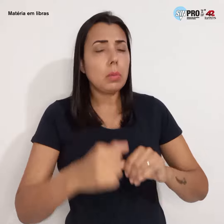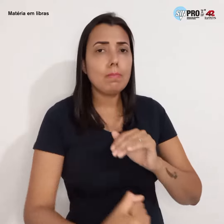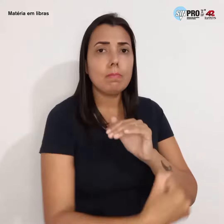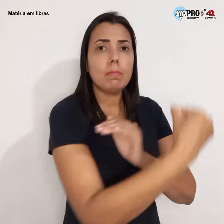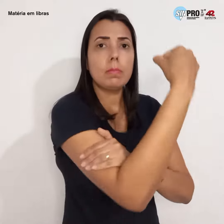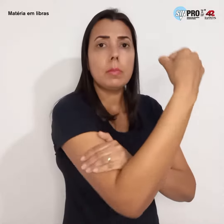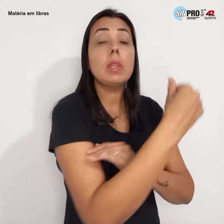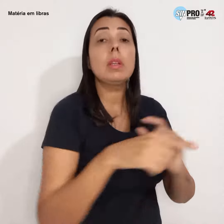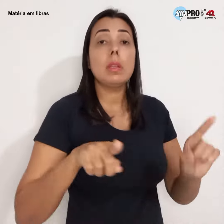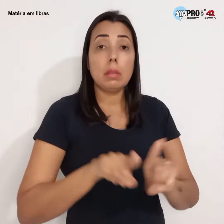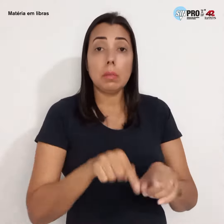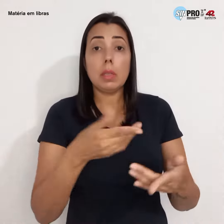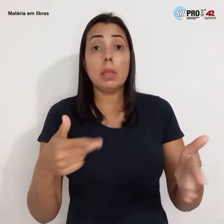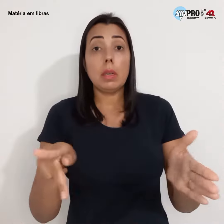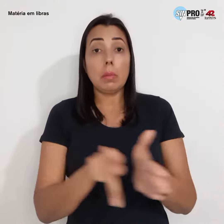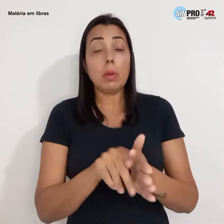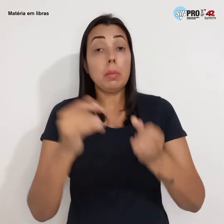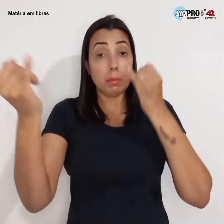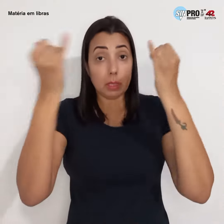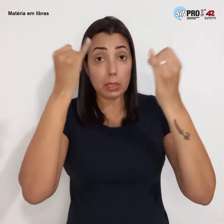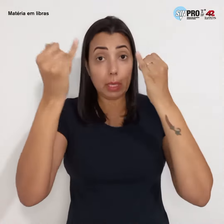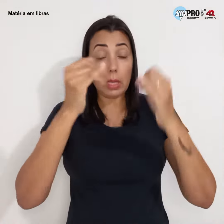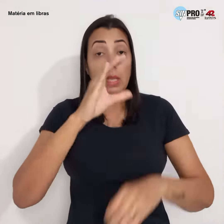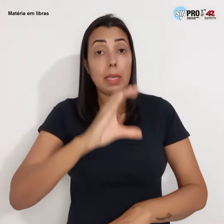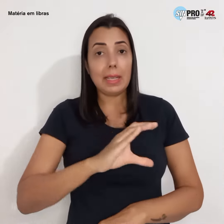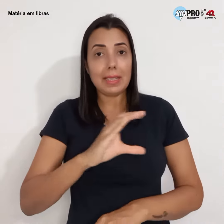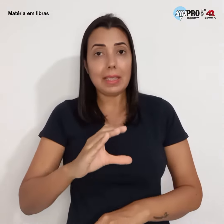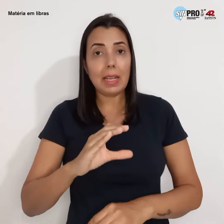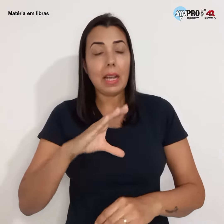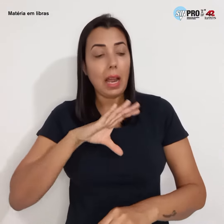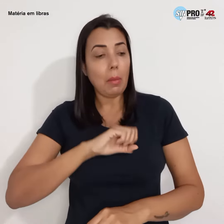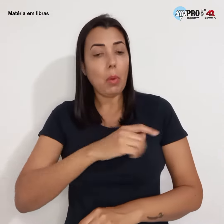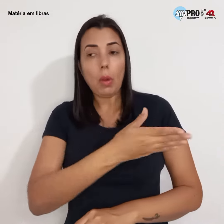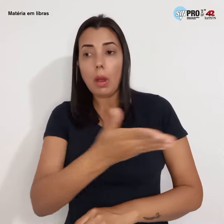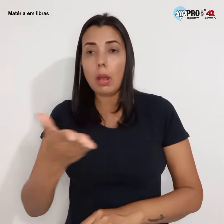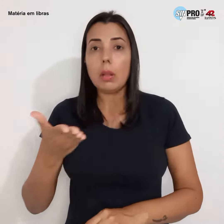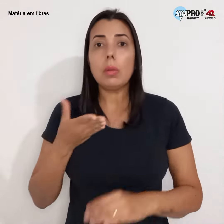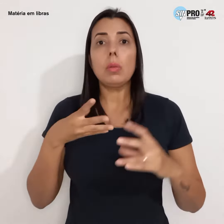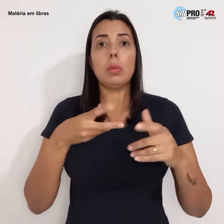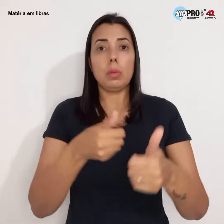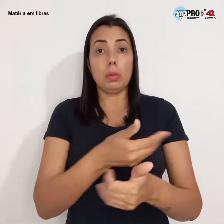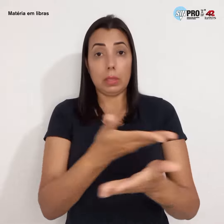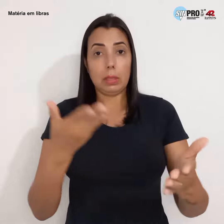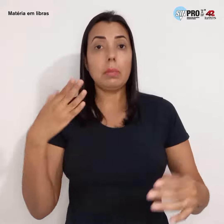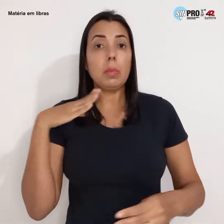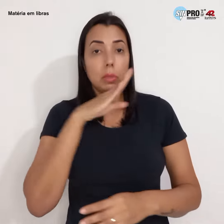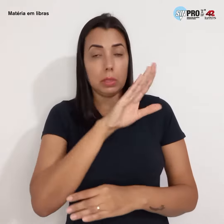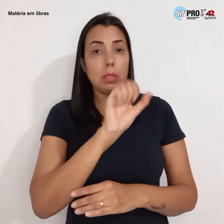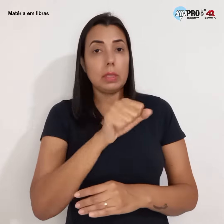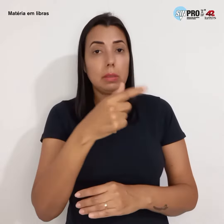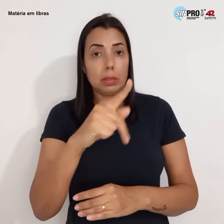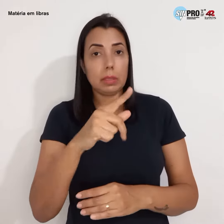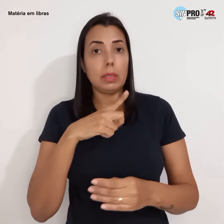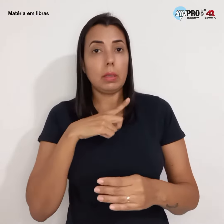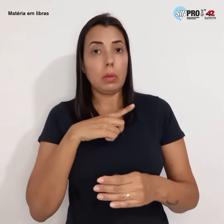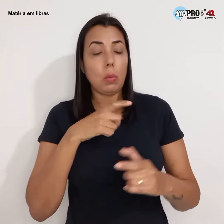feministas, ele contraria a própria ideia cristã do amor ao próximo. Bolsonaro mostrou que o mundinho de seu